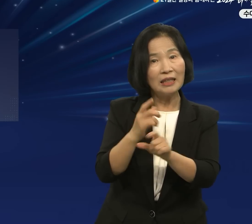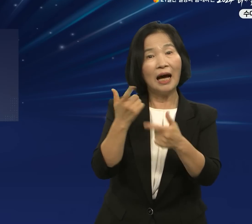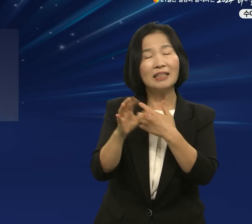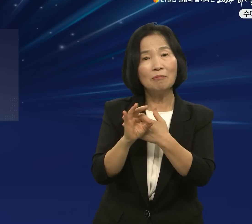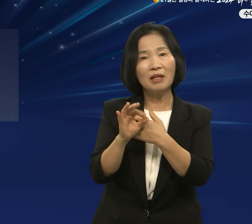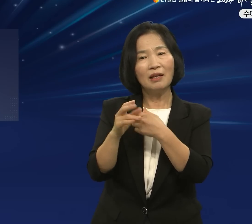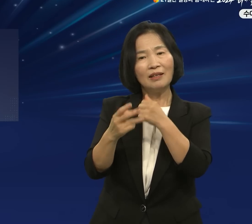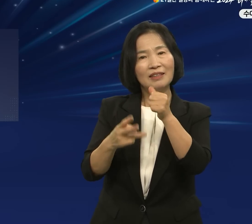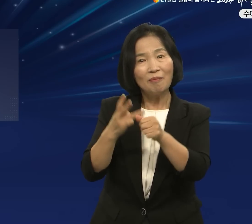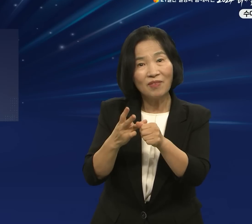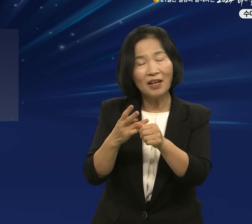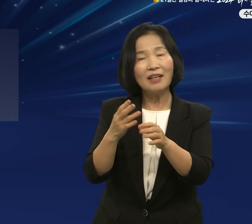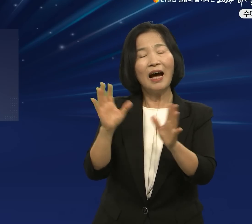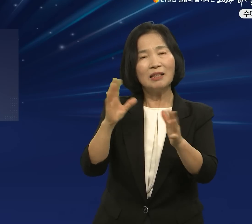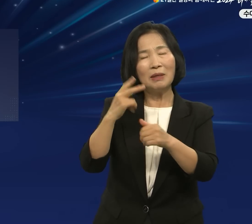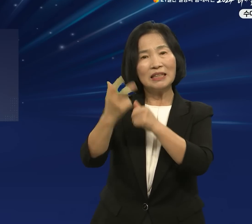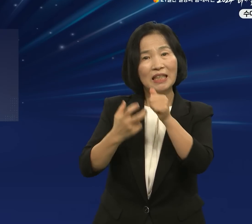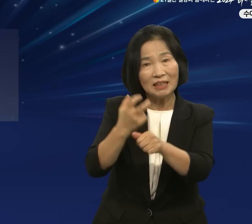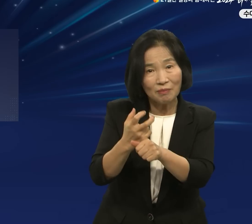50년, 70년,